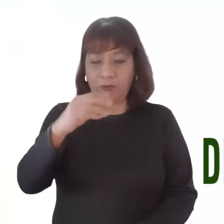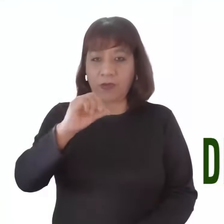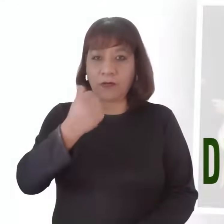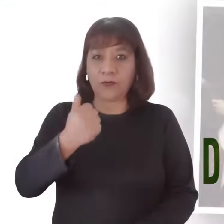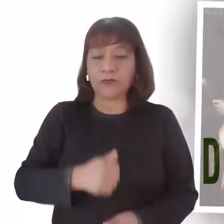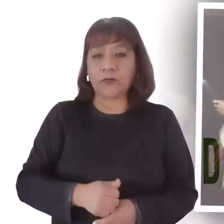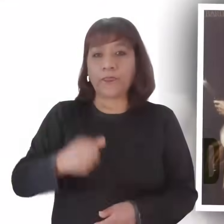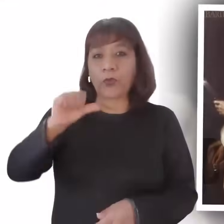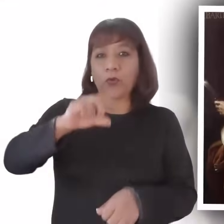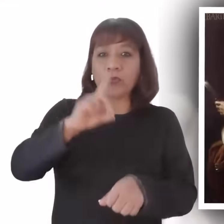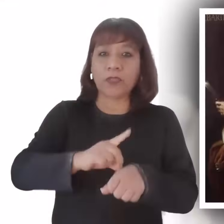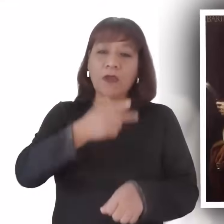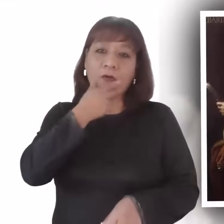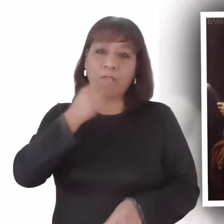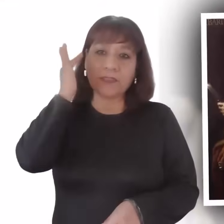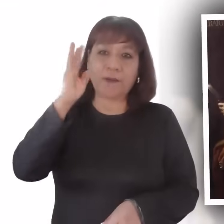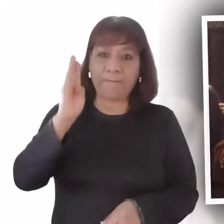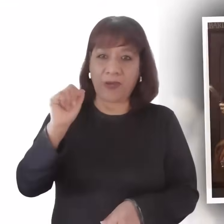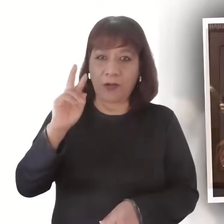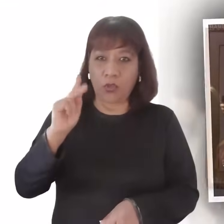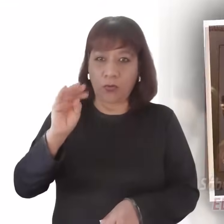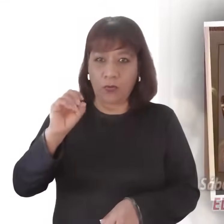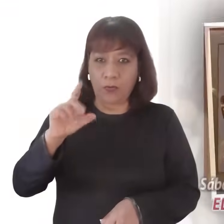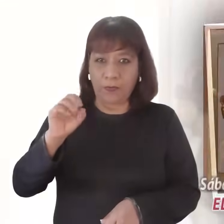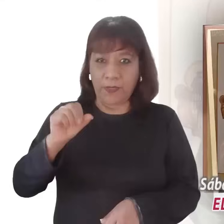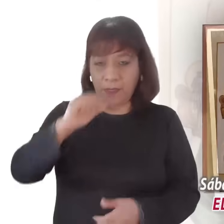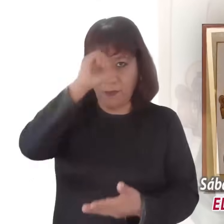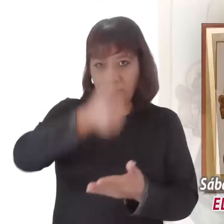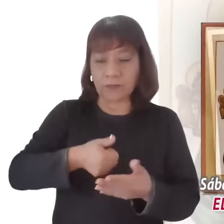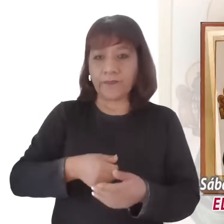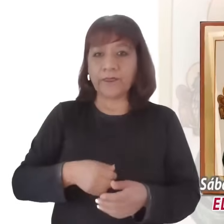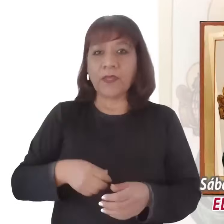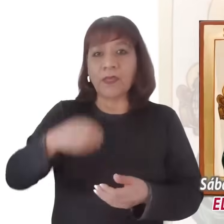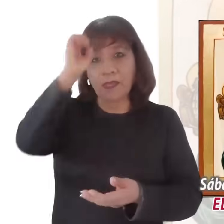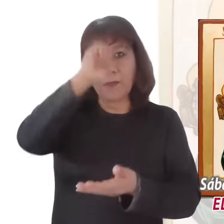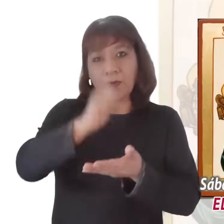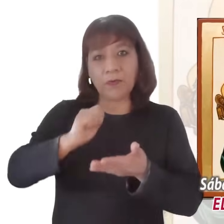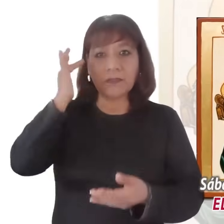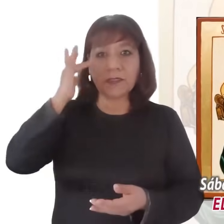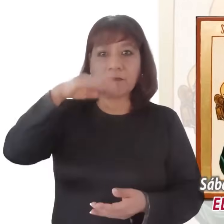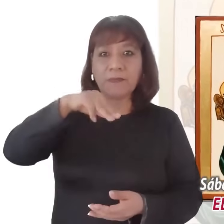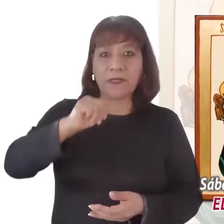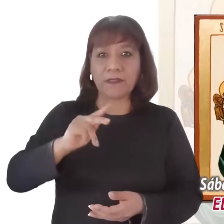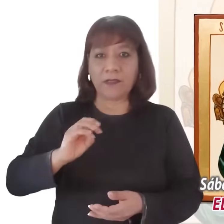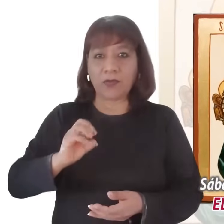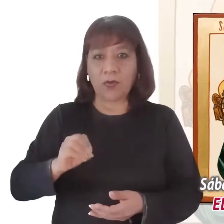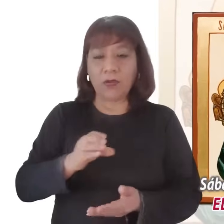De agosto, San Bartolomé Apóstol. Evangelio de San Mateo